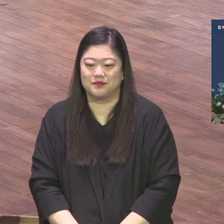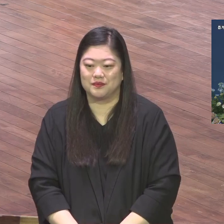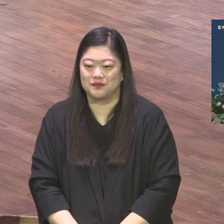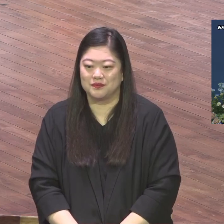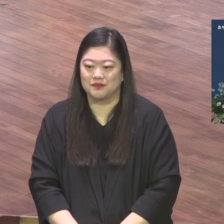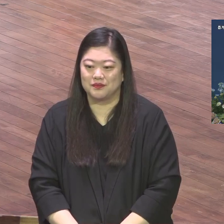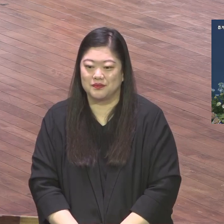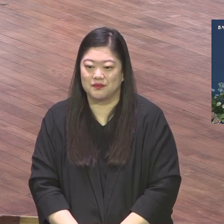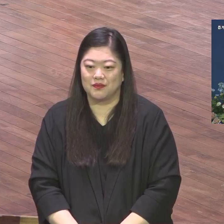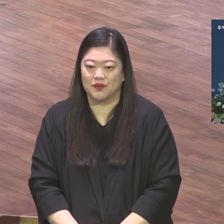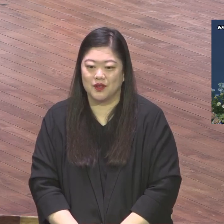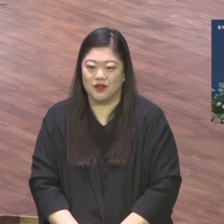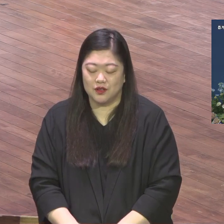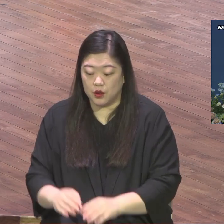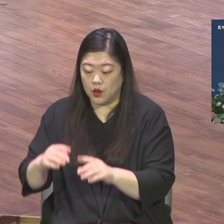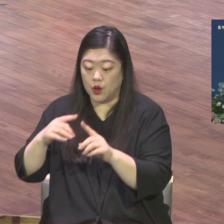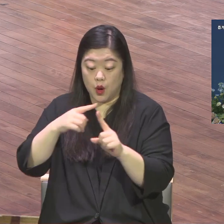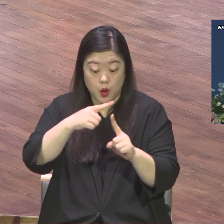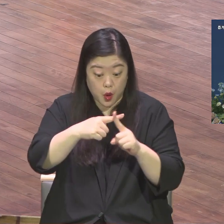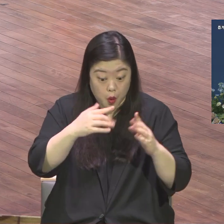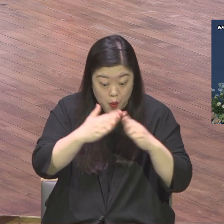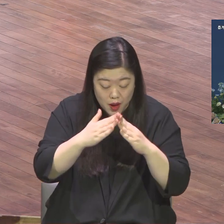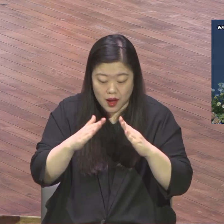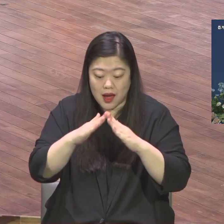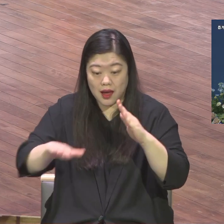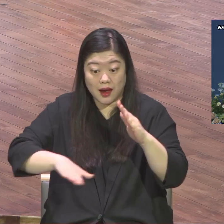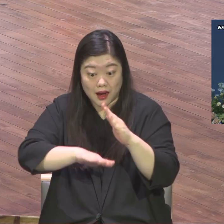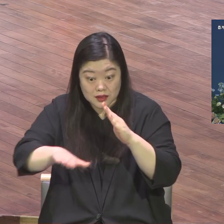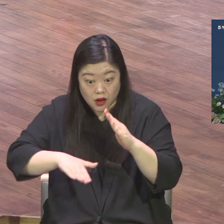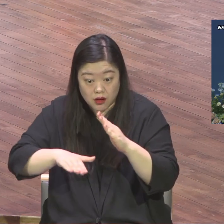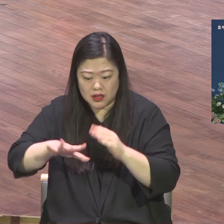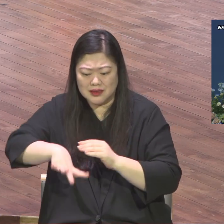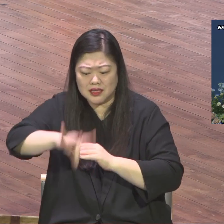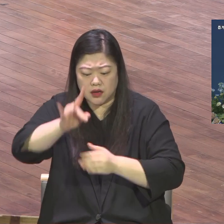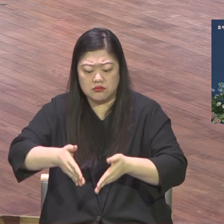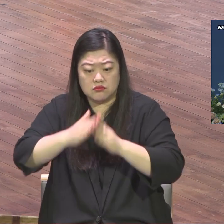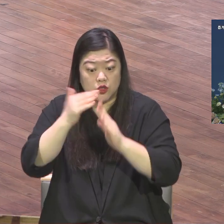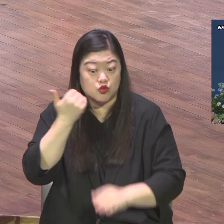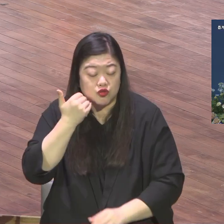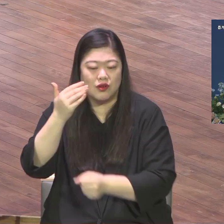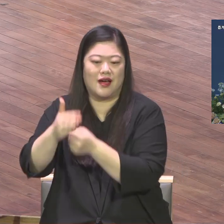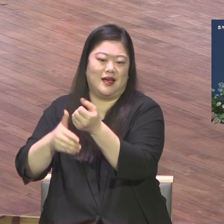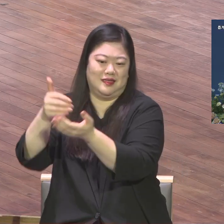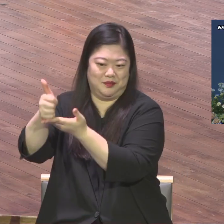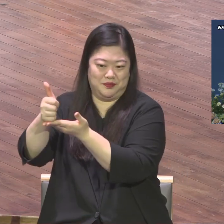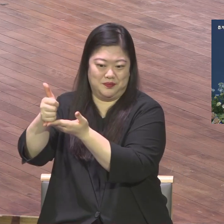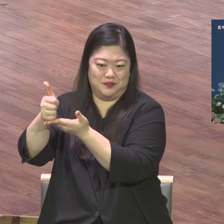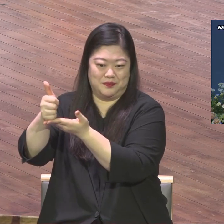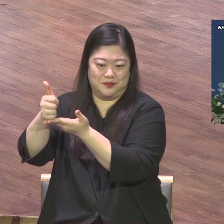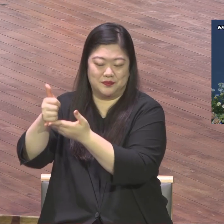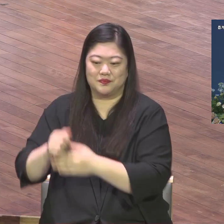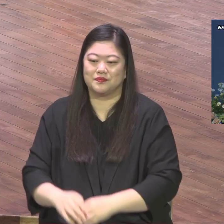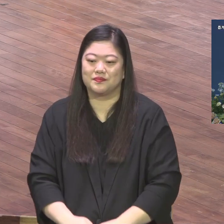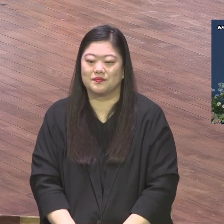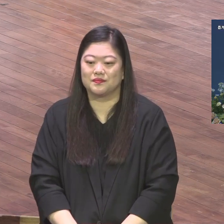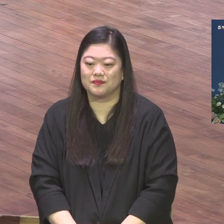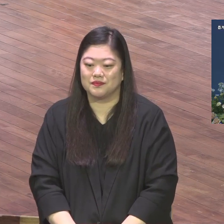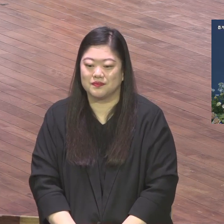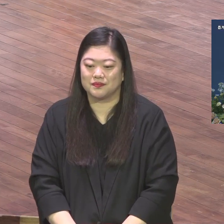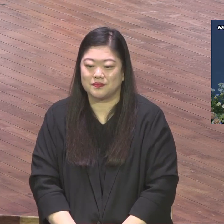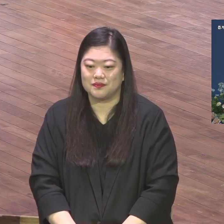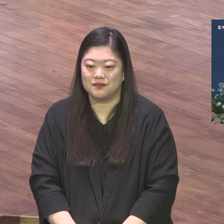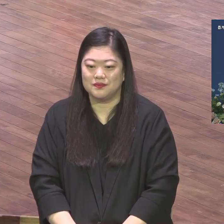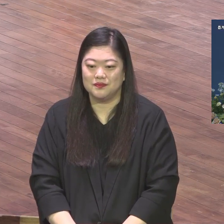함께 하나님이 친히 세우신 거예요. 하나님 친히 세우신 두 기관이 가정과 교회예요.